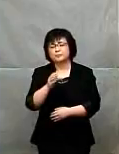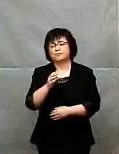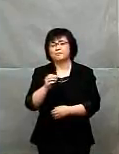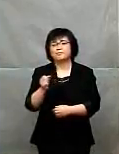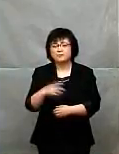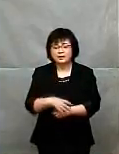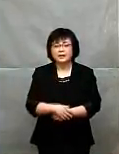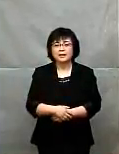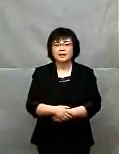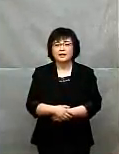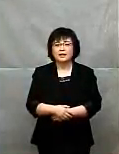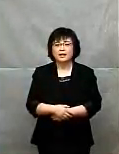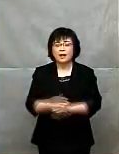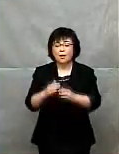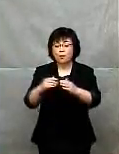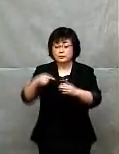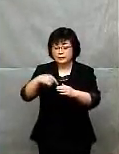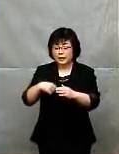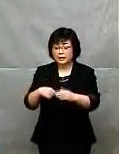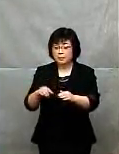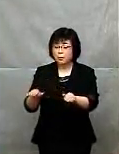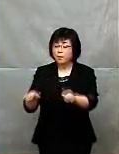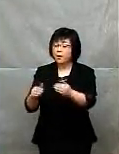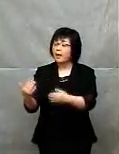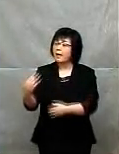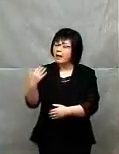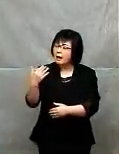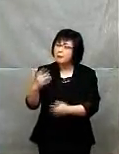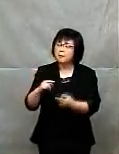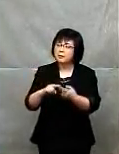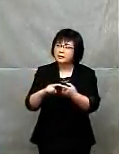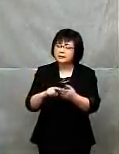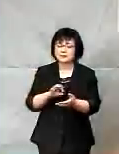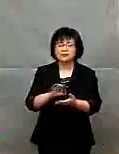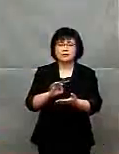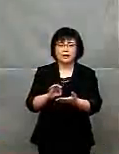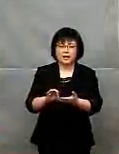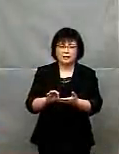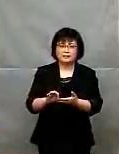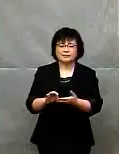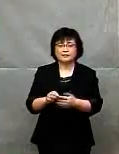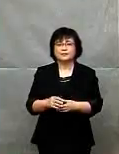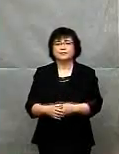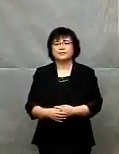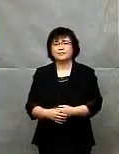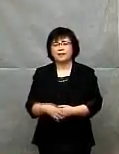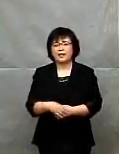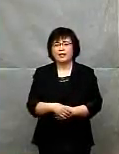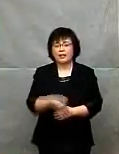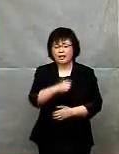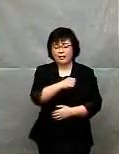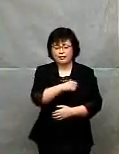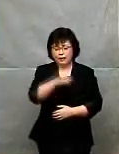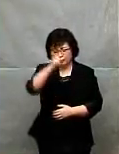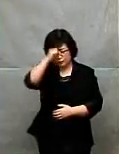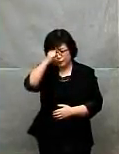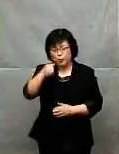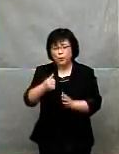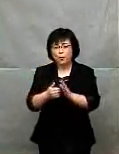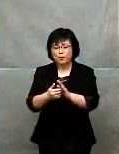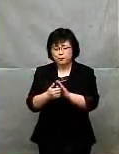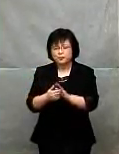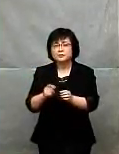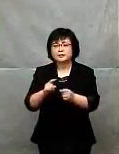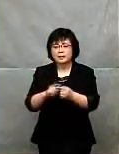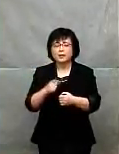したり、屋内でもエアコンを適切に使用するなど、くれぐれも熱中症にならないように十分注意